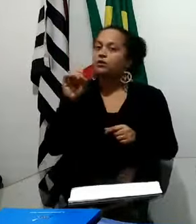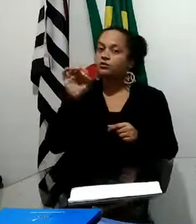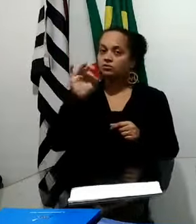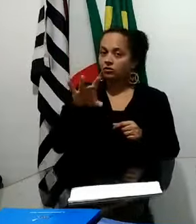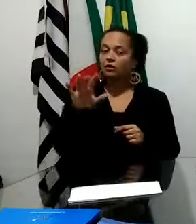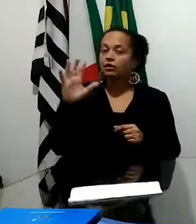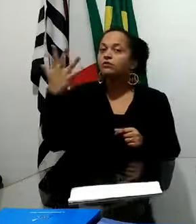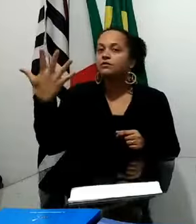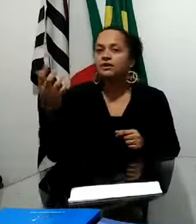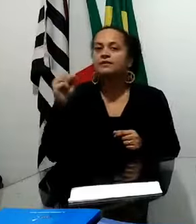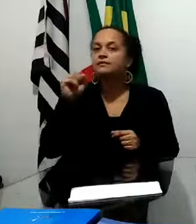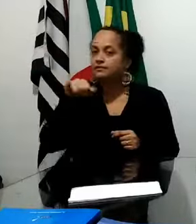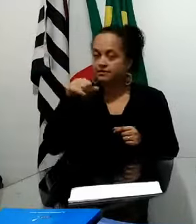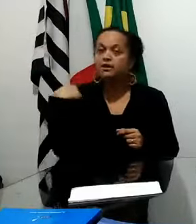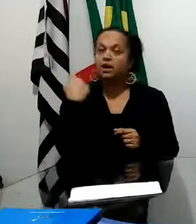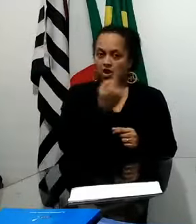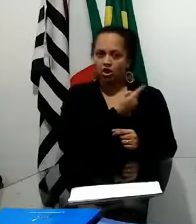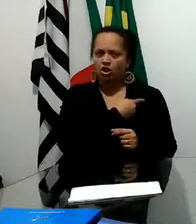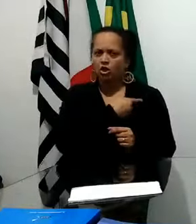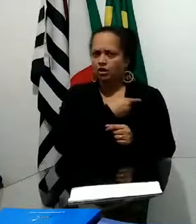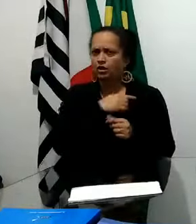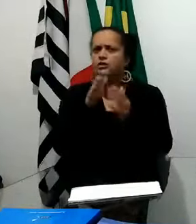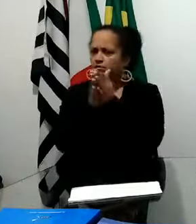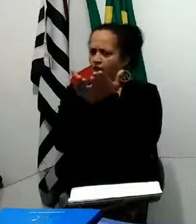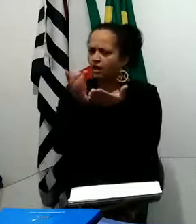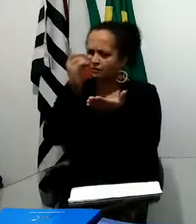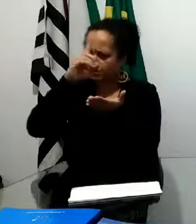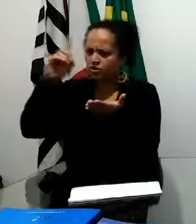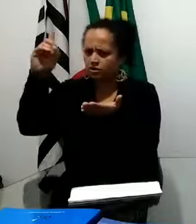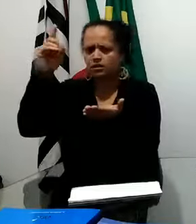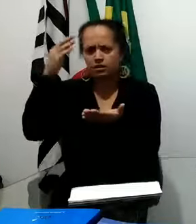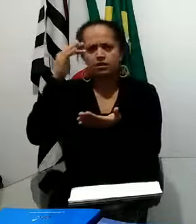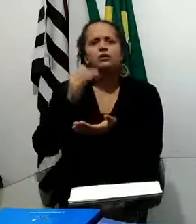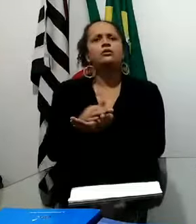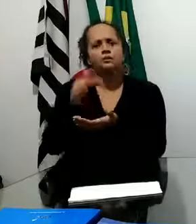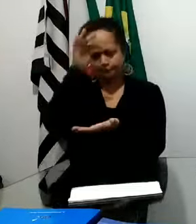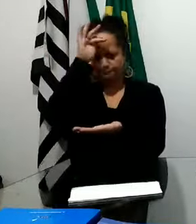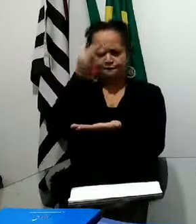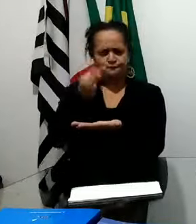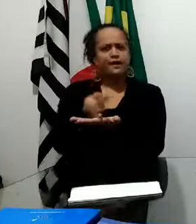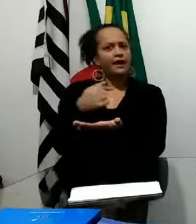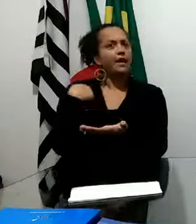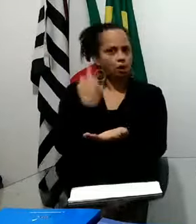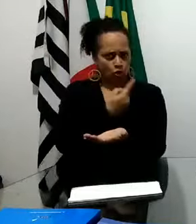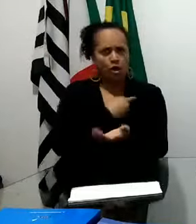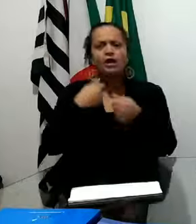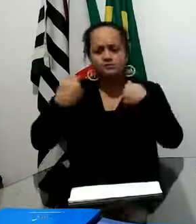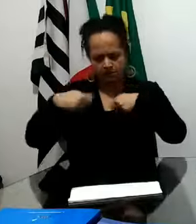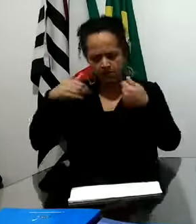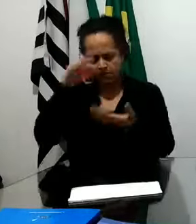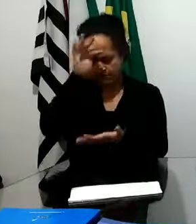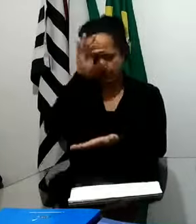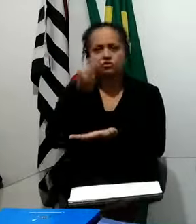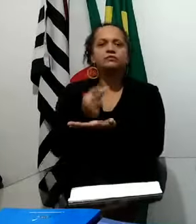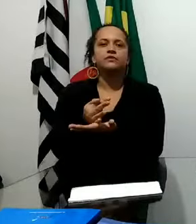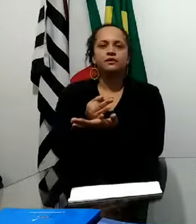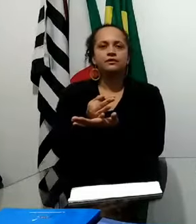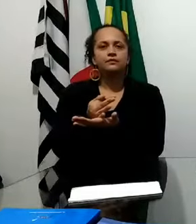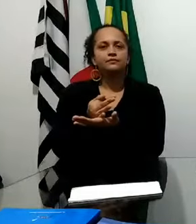estiver posicionado na palavra, se a gente estiver firmado nessa verdade, se a gente tiver fé. A Bíblia diz assim: o justo viverá pela